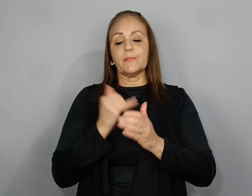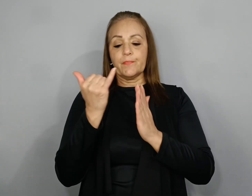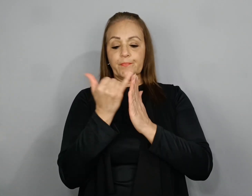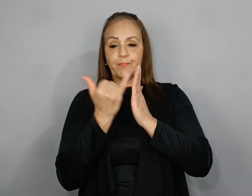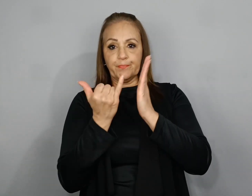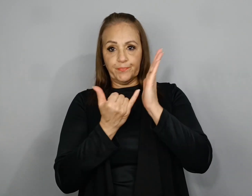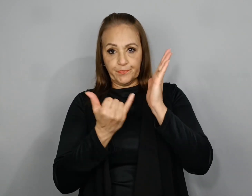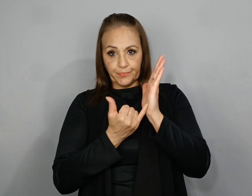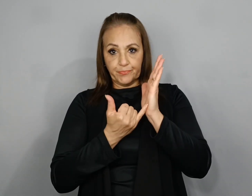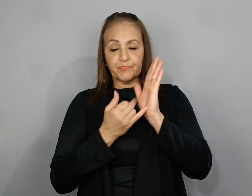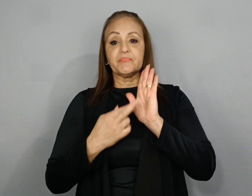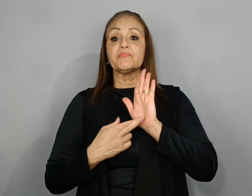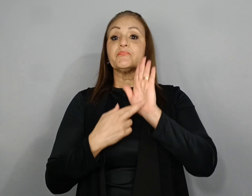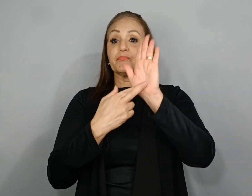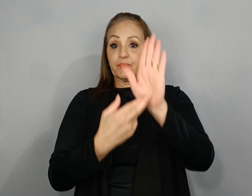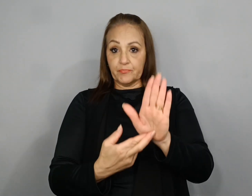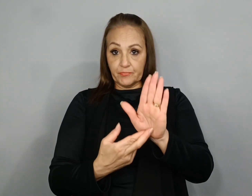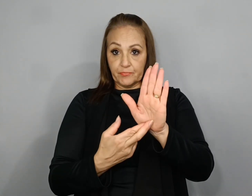podem referir-se a locais,